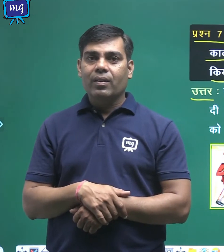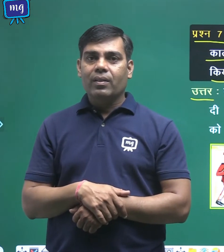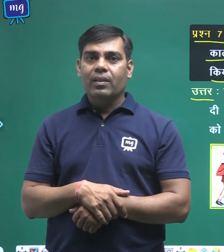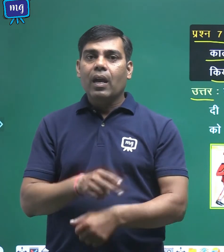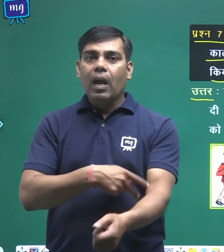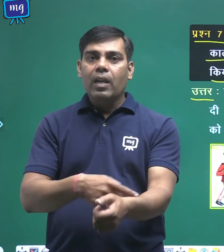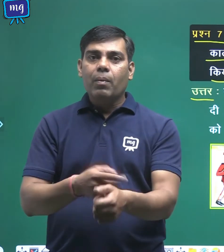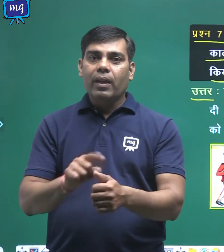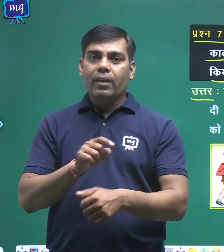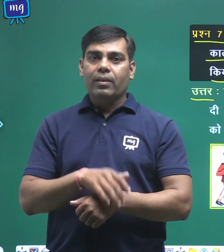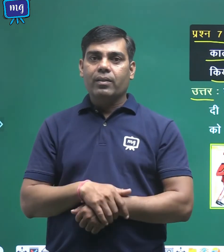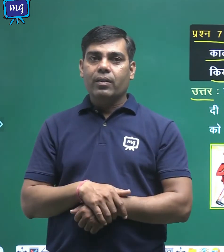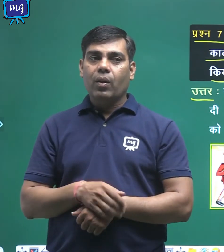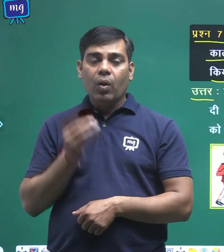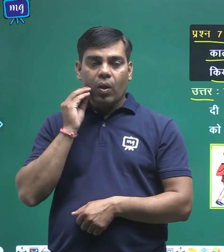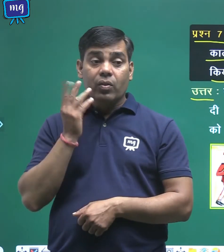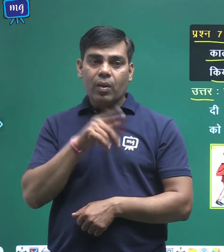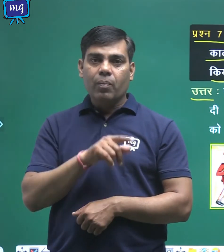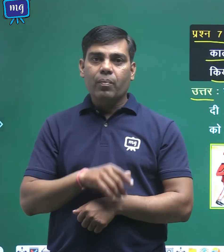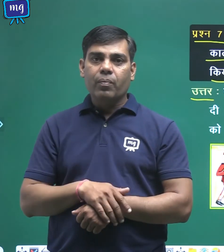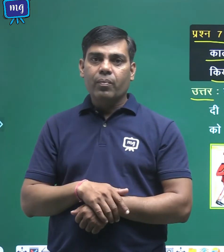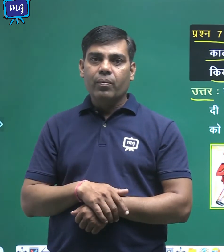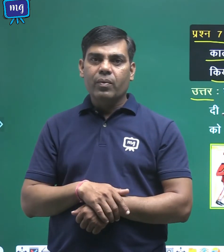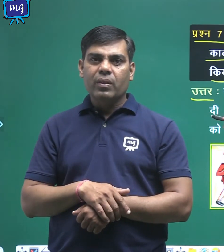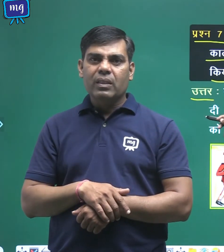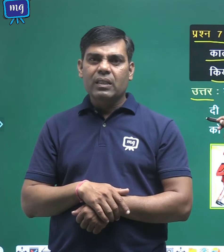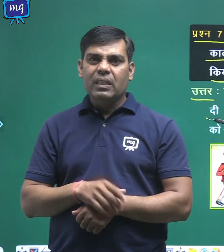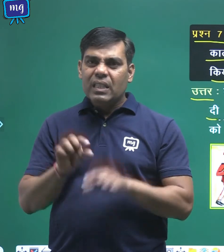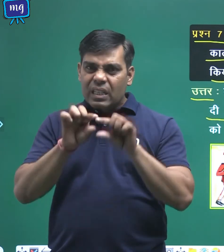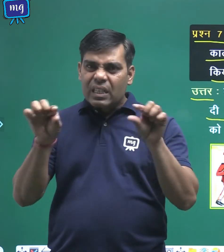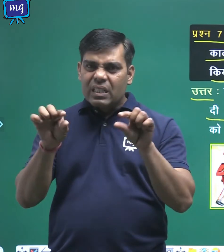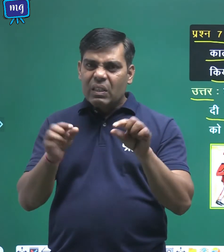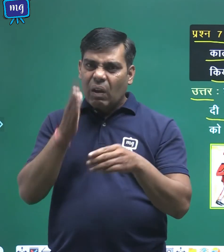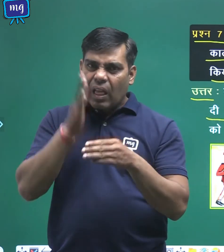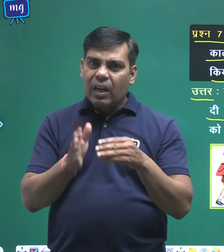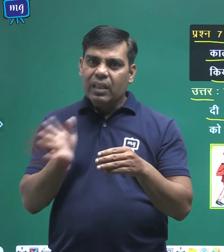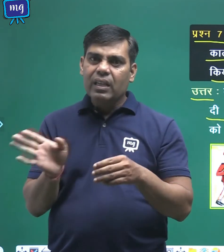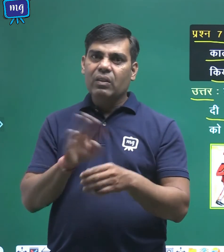कालीबाई ने जब रस्सी काट दी तो